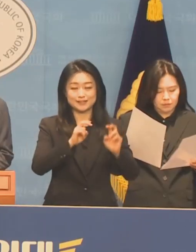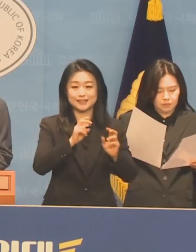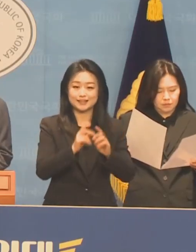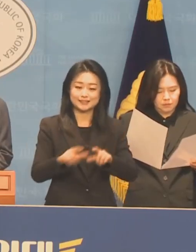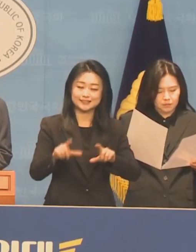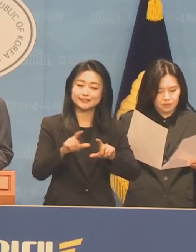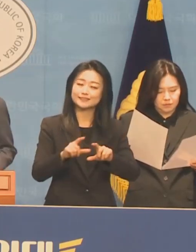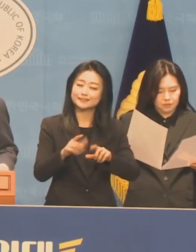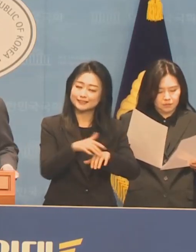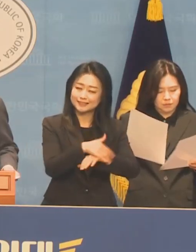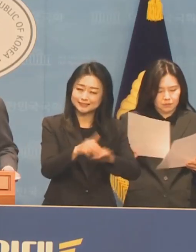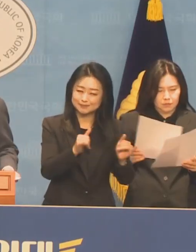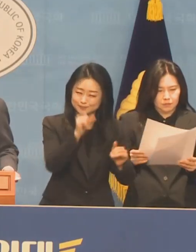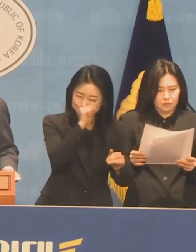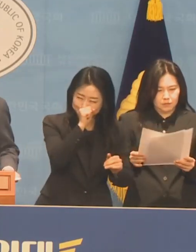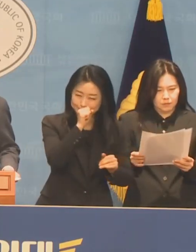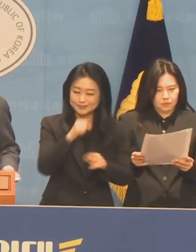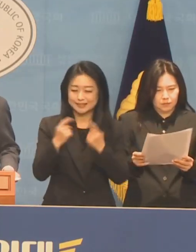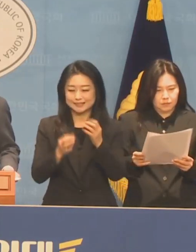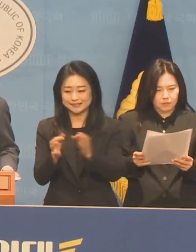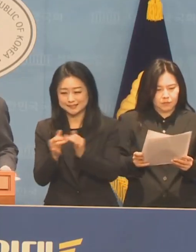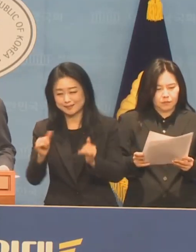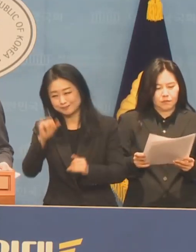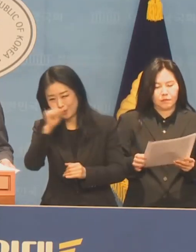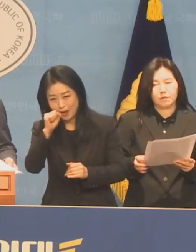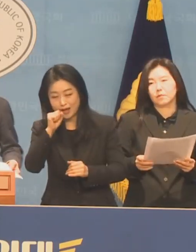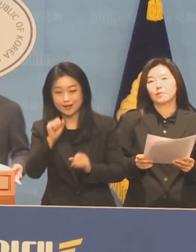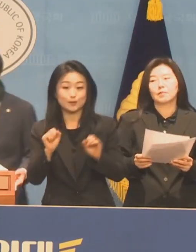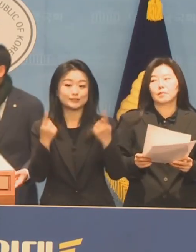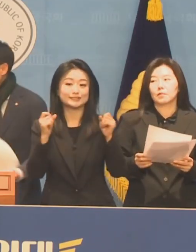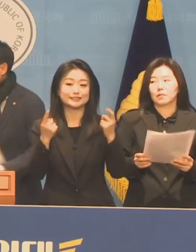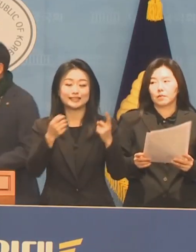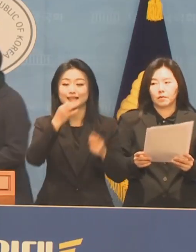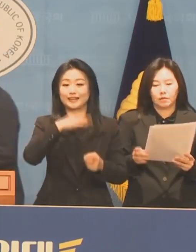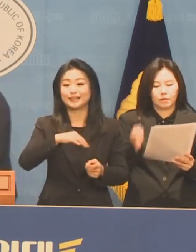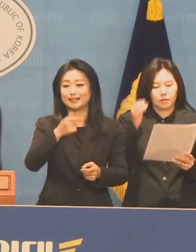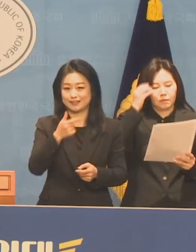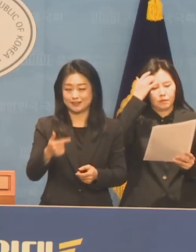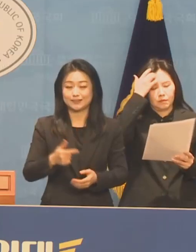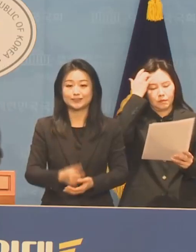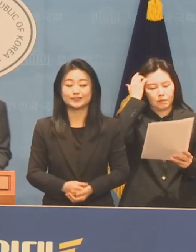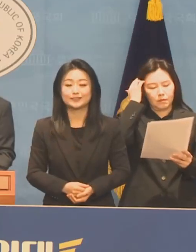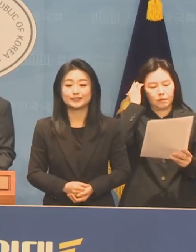기업도 좋고 자영업자도 좋은 정책입니다.